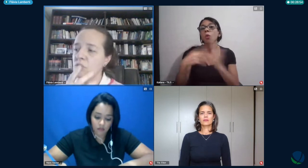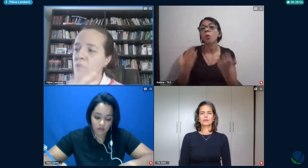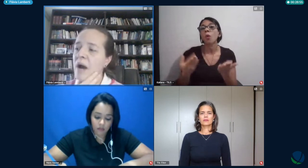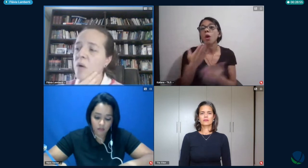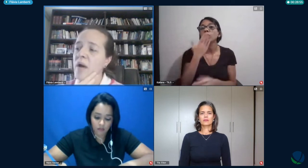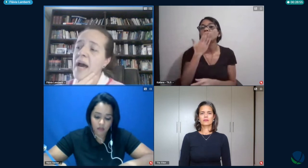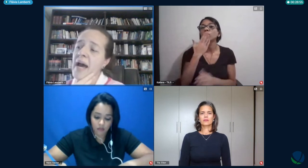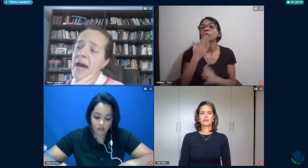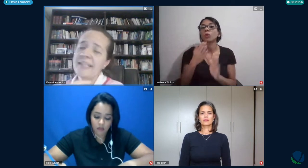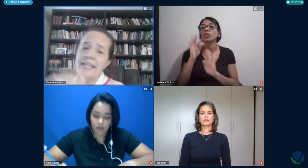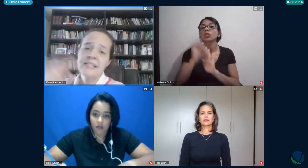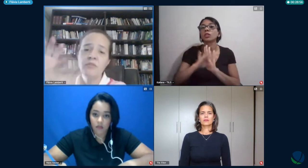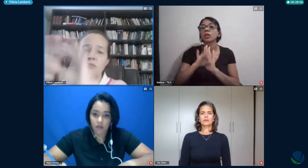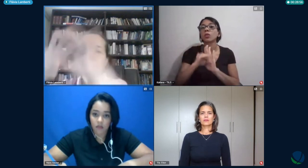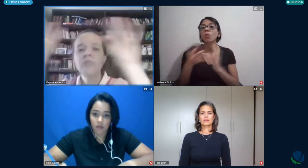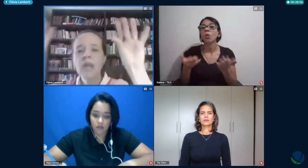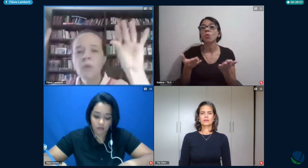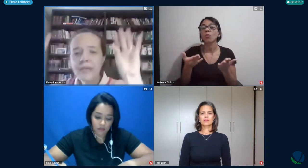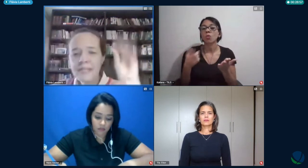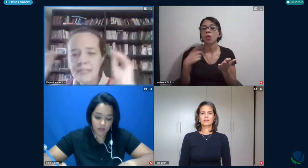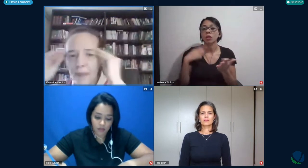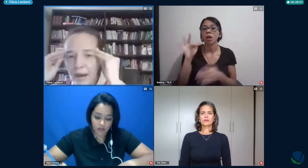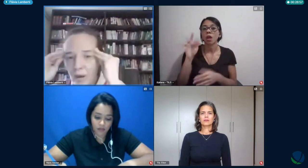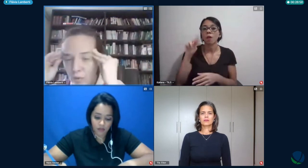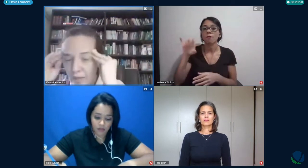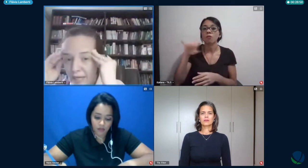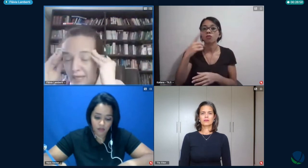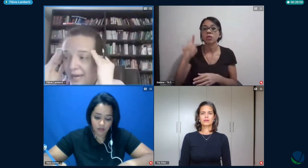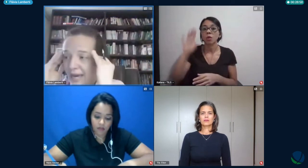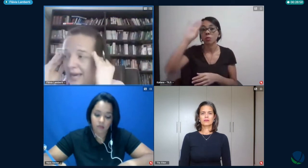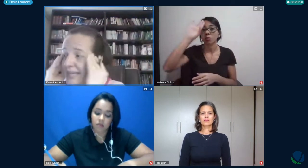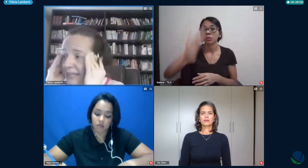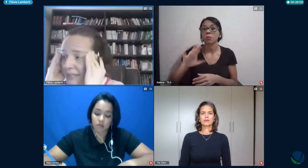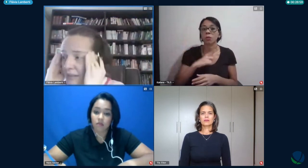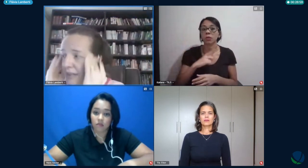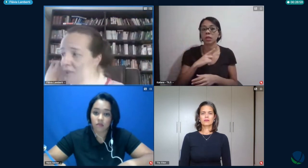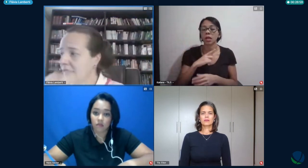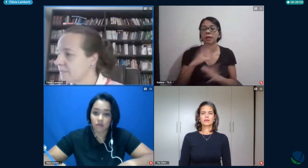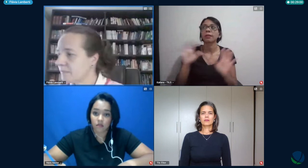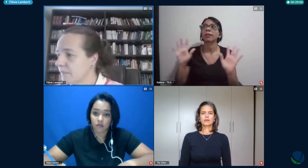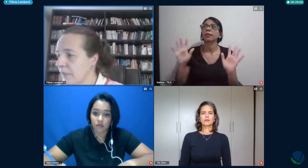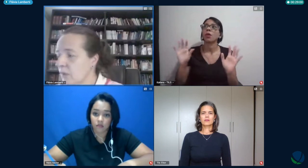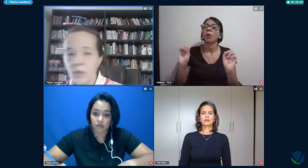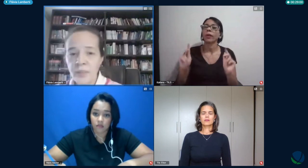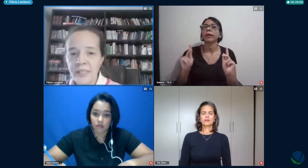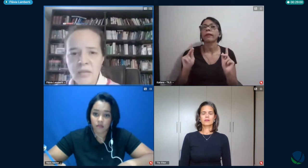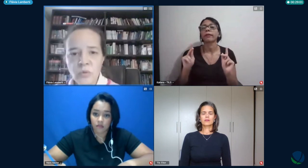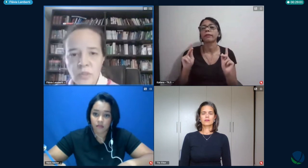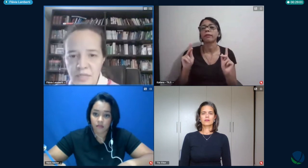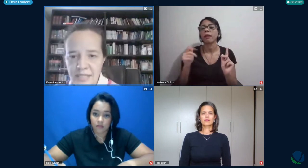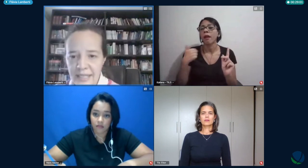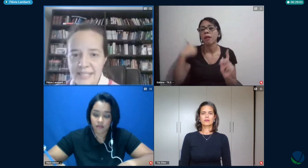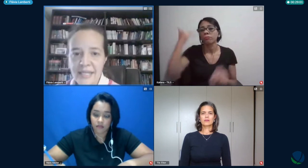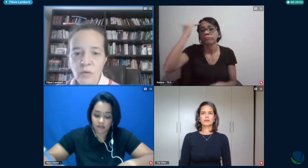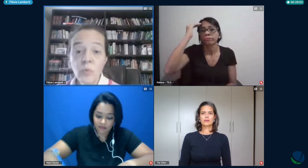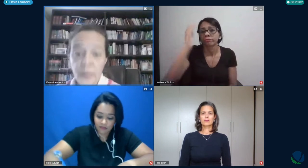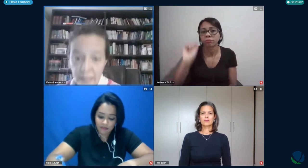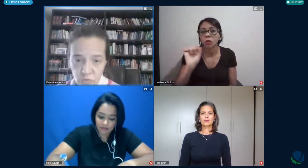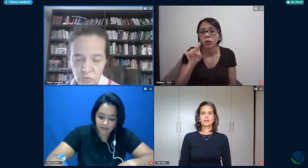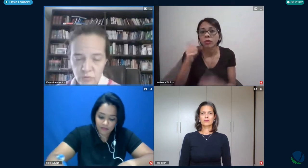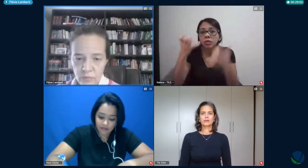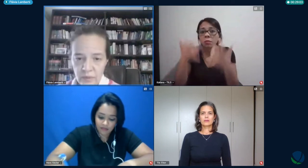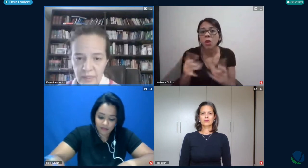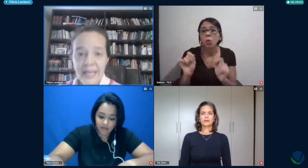tipologia textual? Aí tem assim, função principal. Aí eu não entendo o que você quer dizer